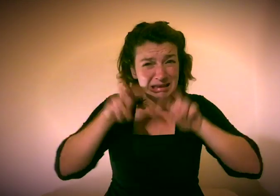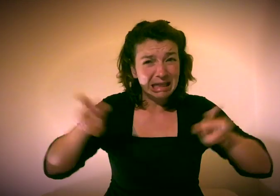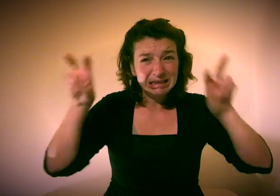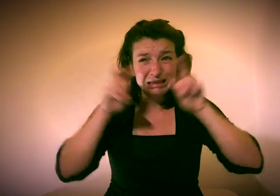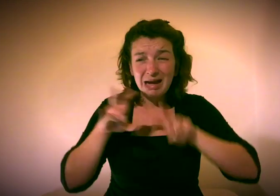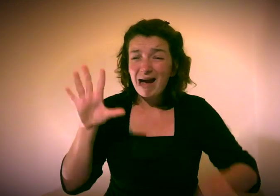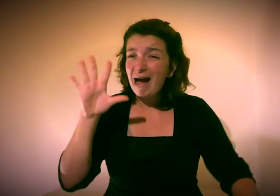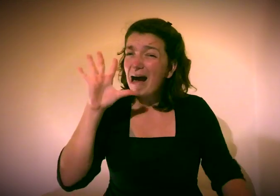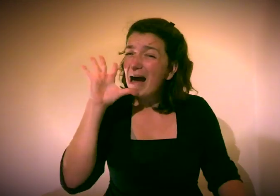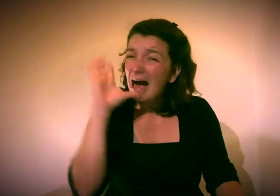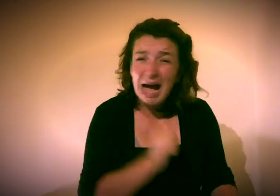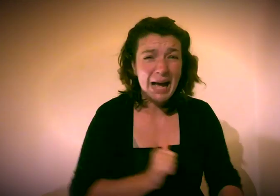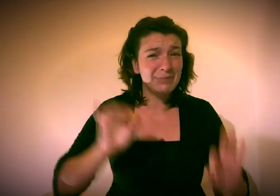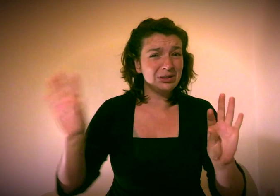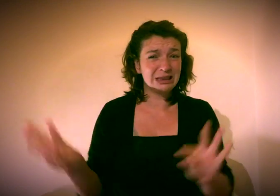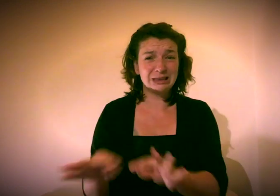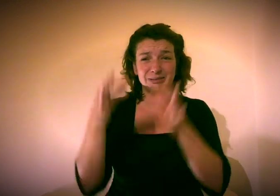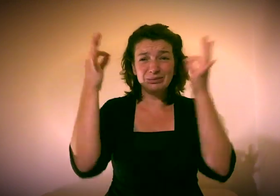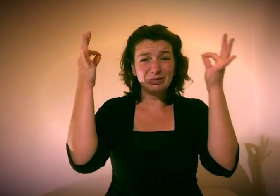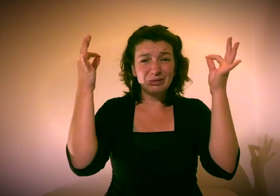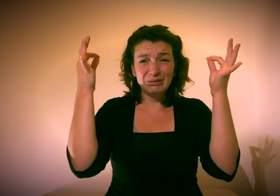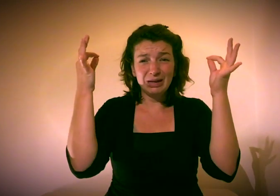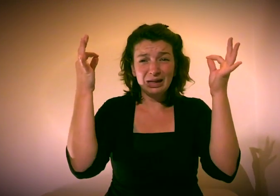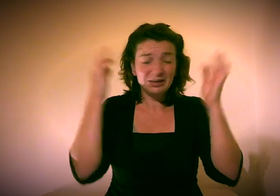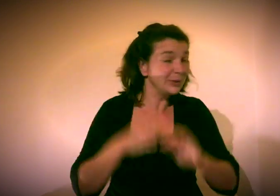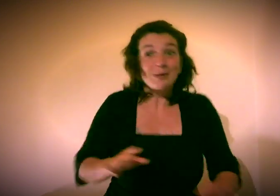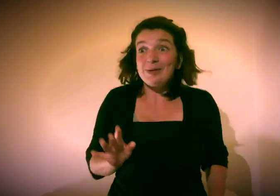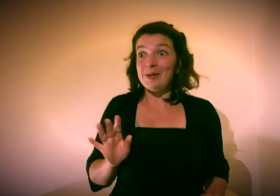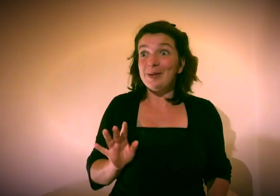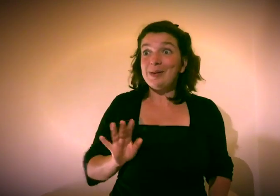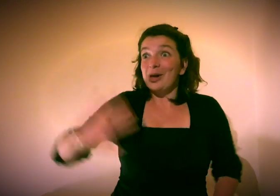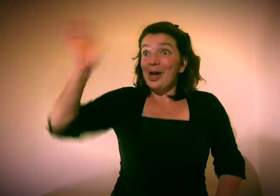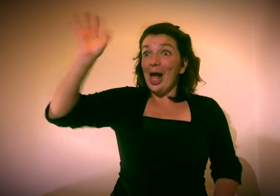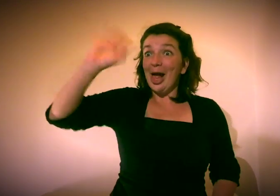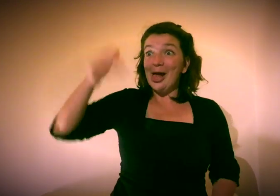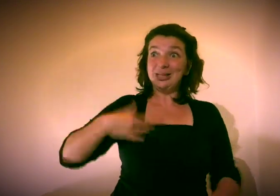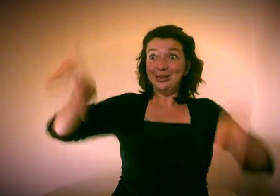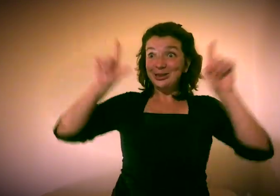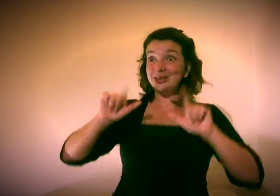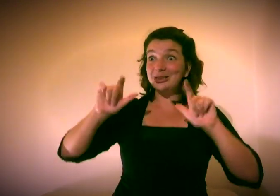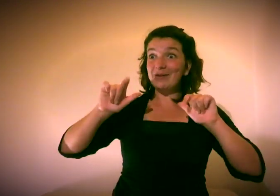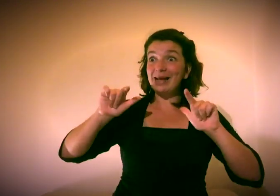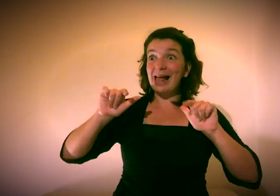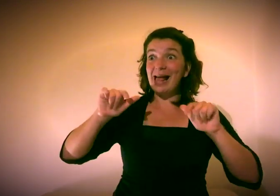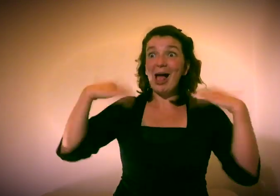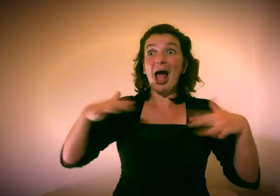Je suis là! Cria Charlotte en ouvrant la porte. Chien bleu m'a sauvée!